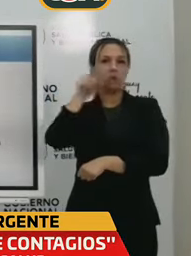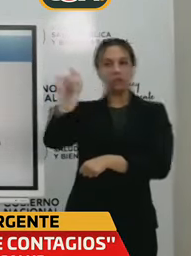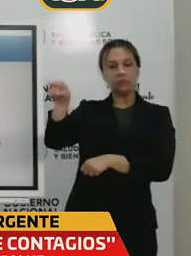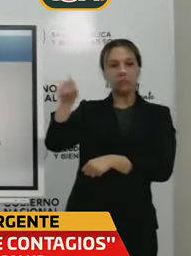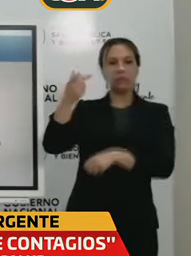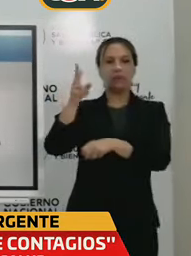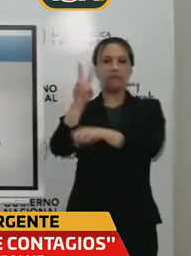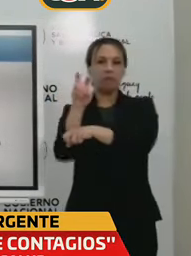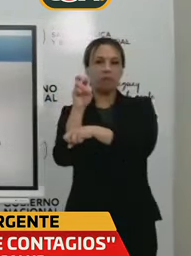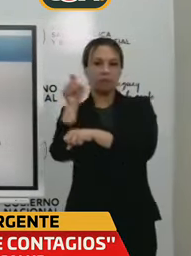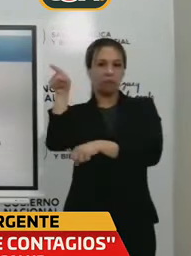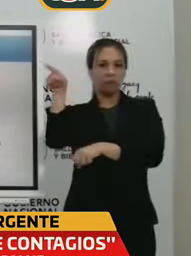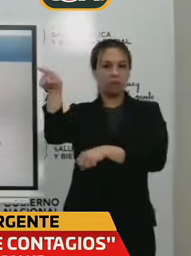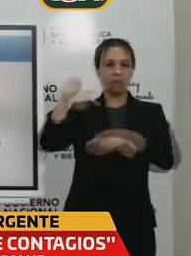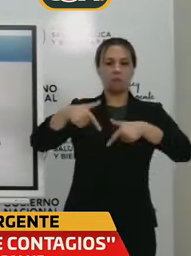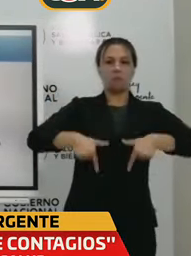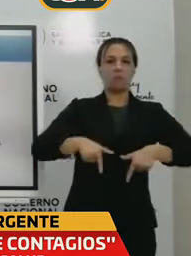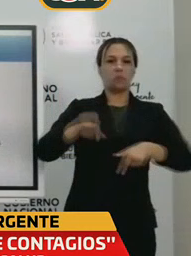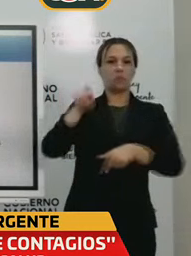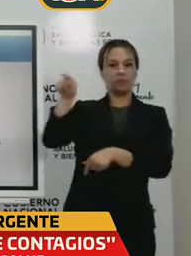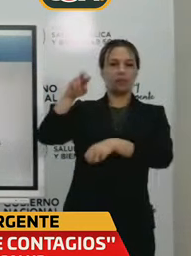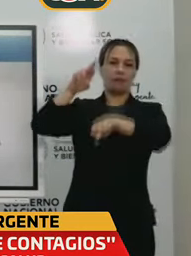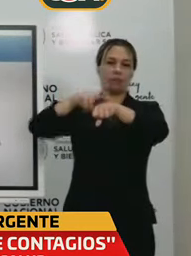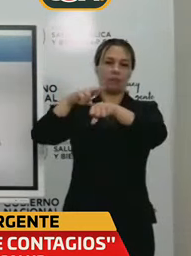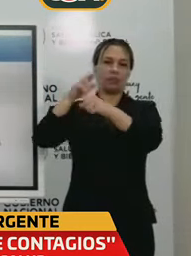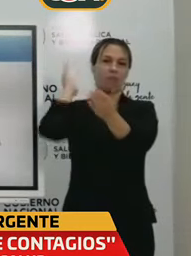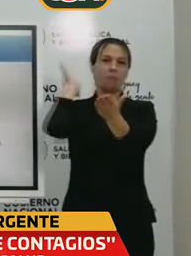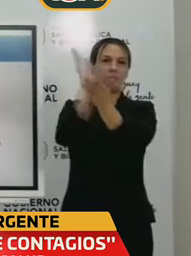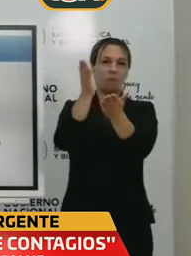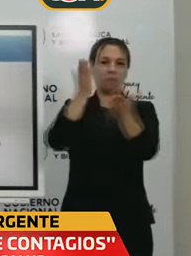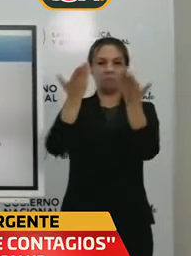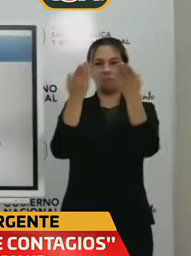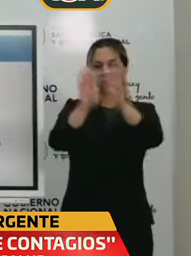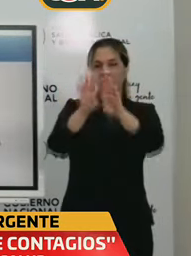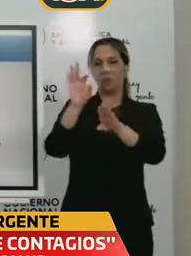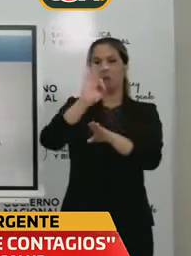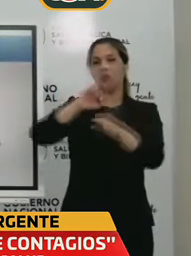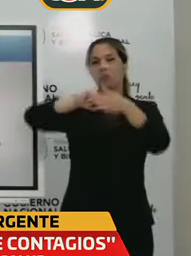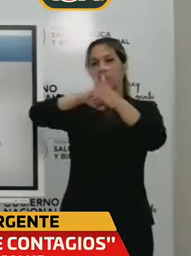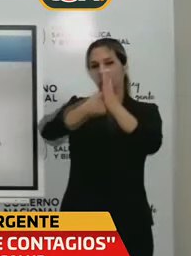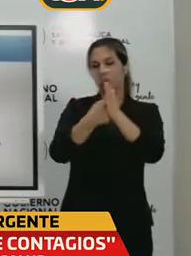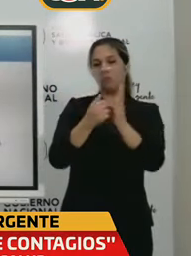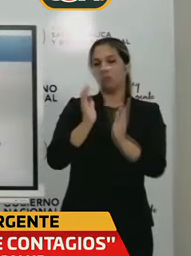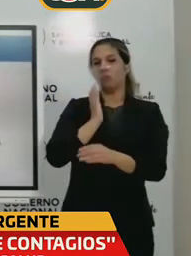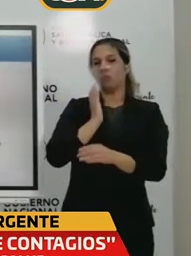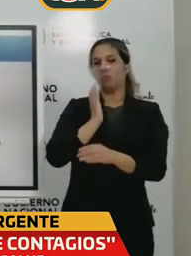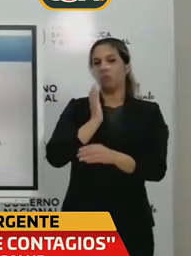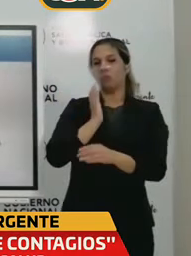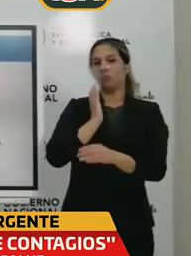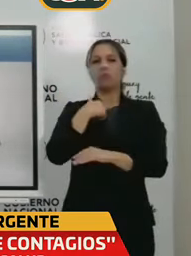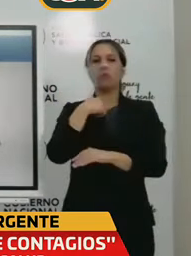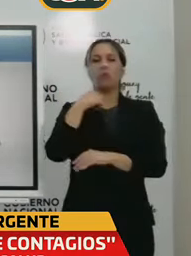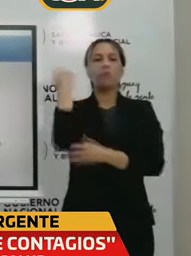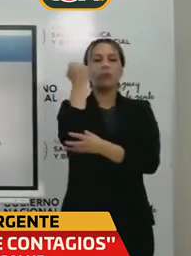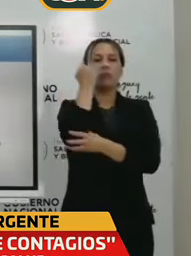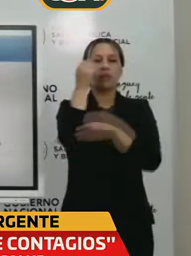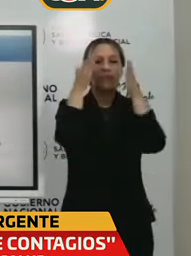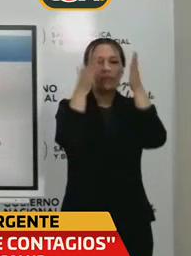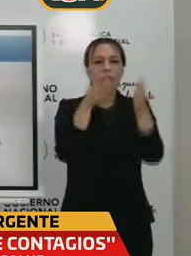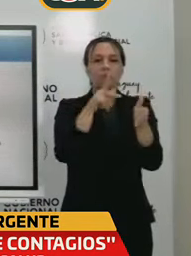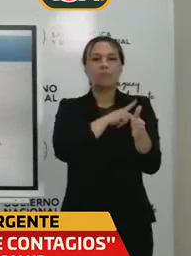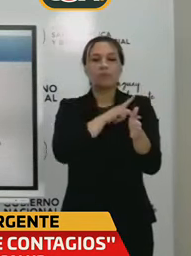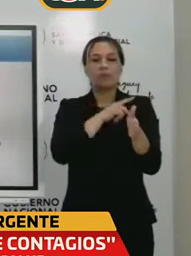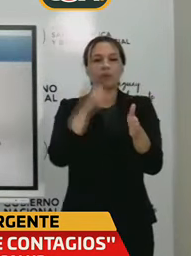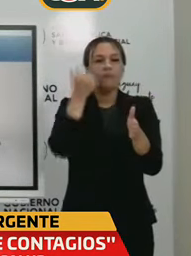misma municipalidad, tiene todos los elementos legales para poder intervenir. A nosotros nos interesa los enfermos ahí.